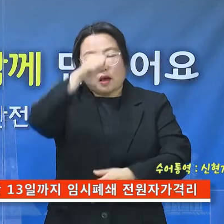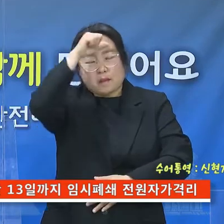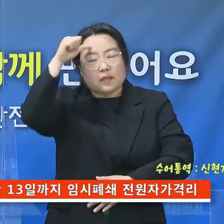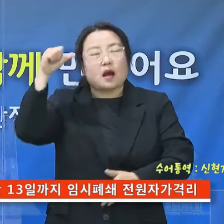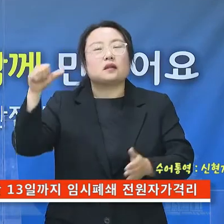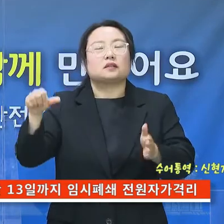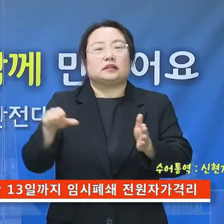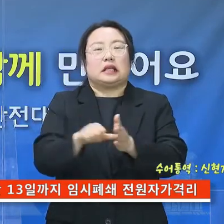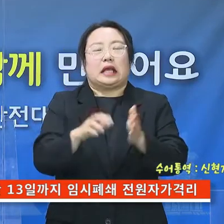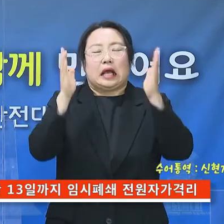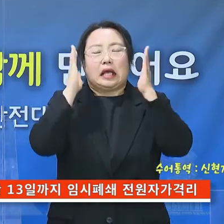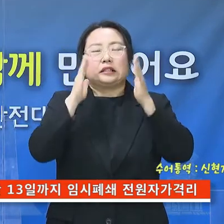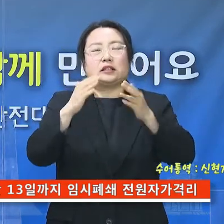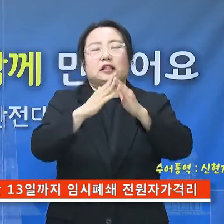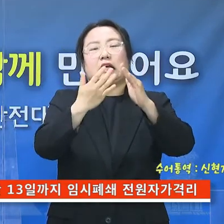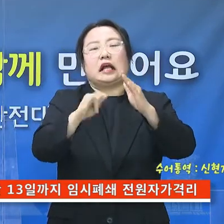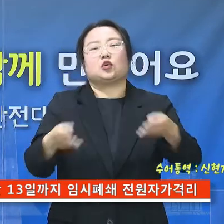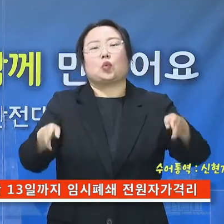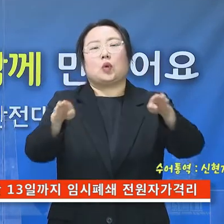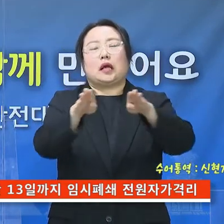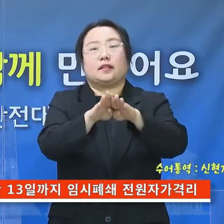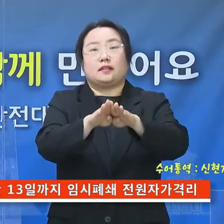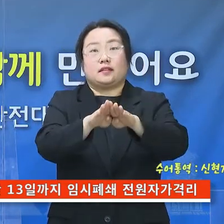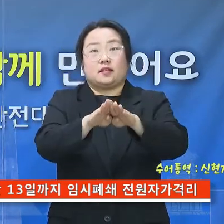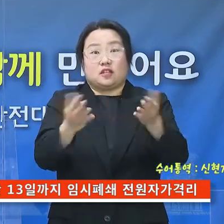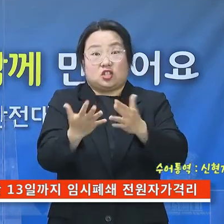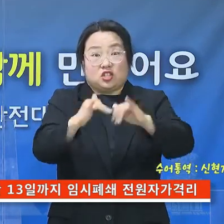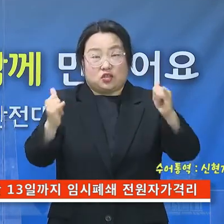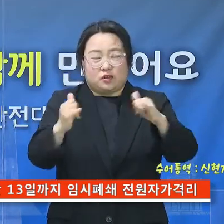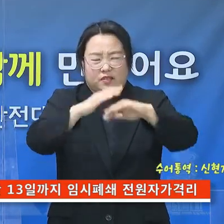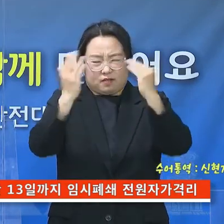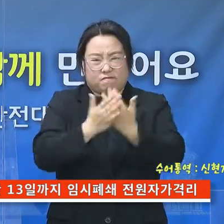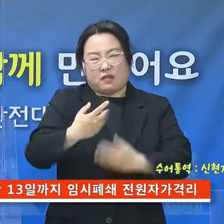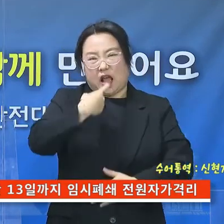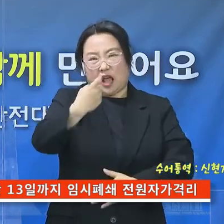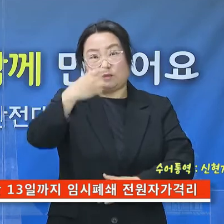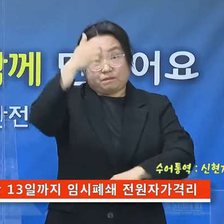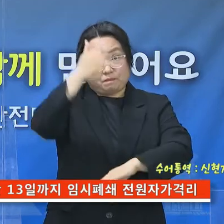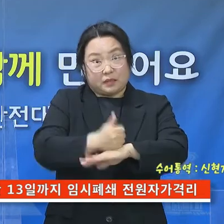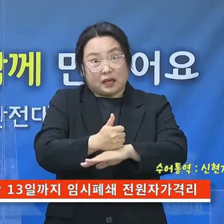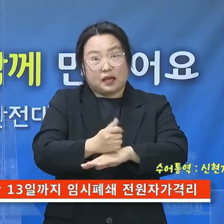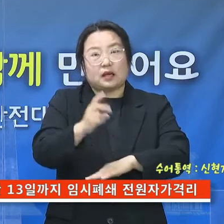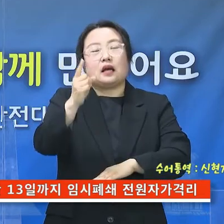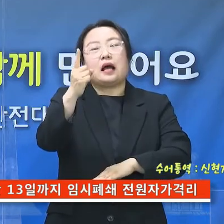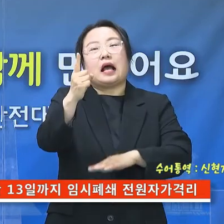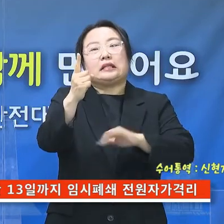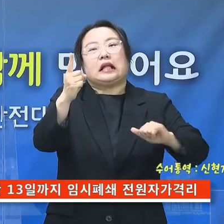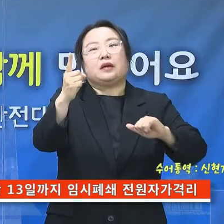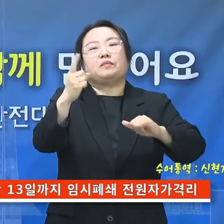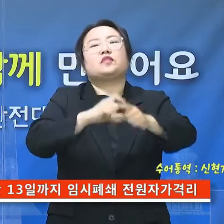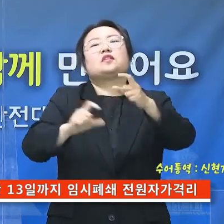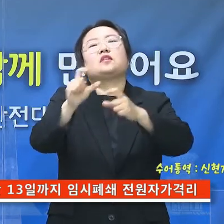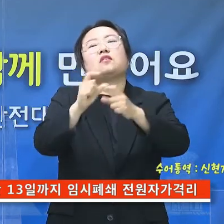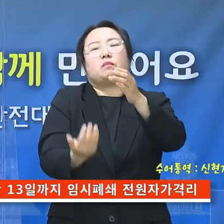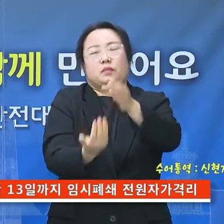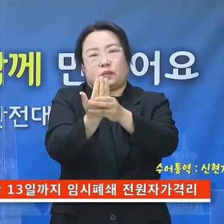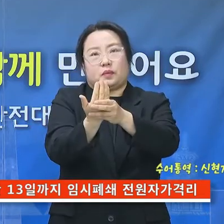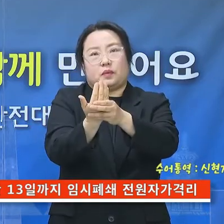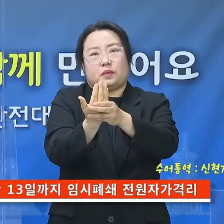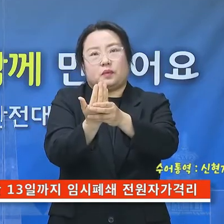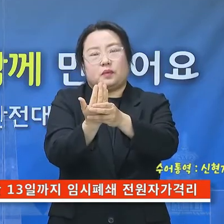전 직원에 대해서 전수검사를 신 속해 실시하였고 그 중에 한명이 추가 확진을 받았으며